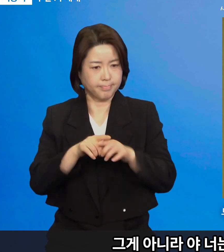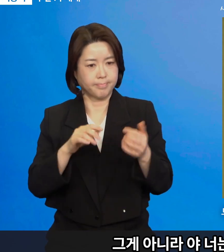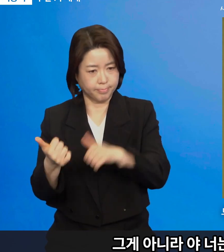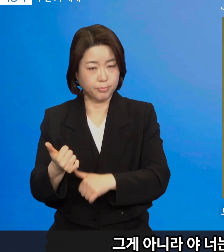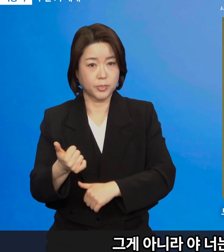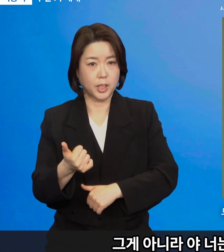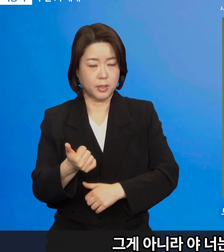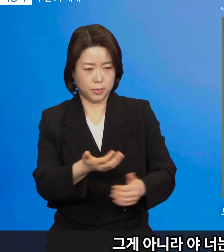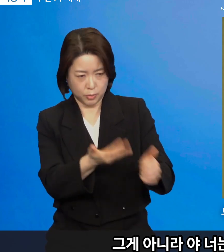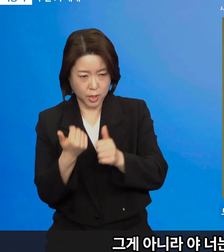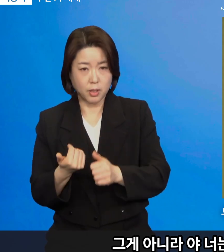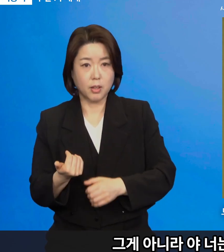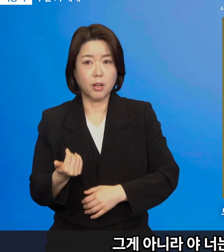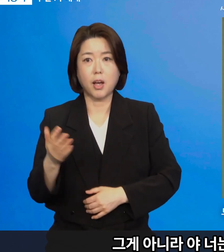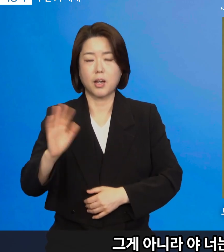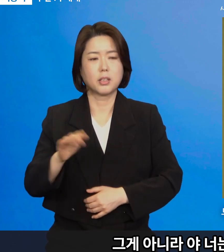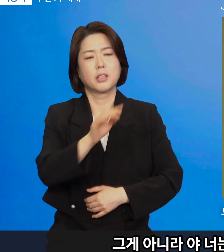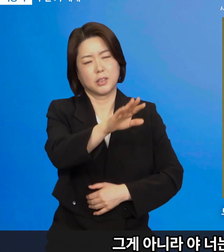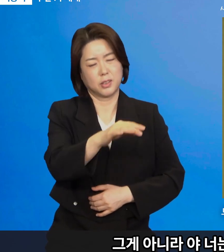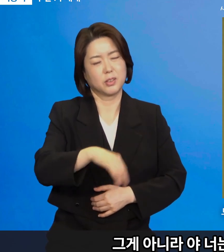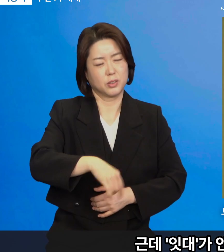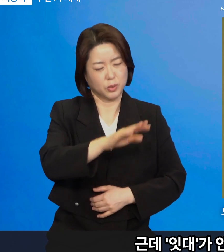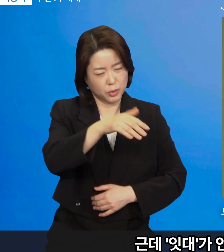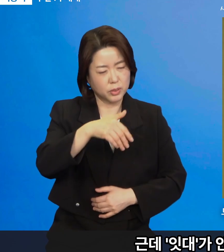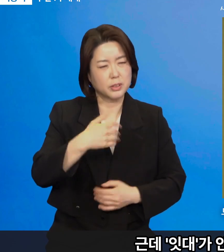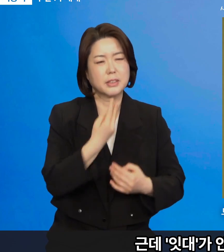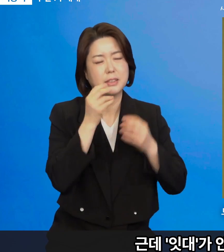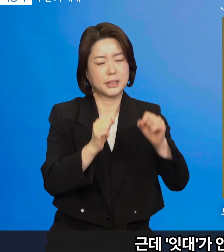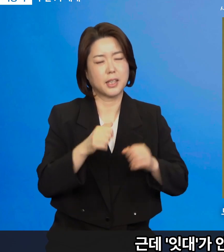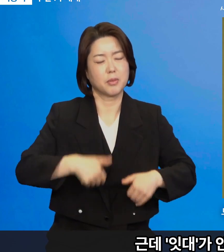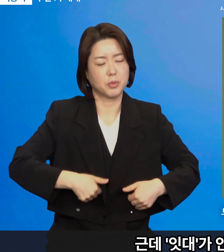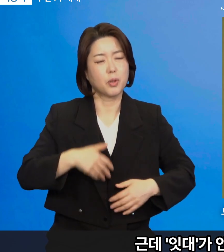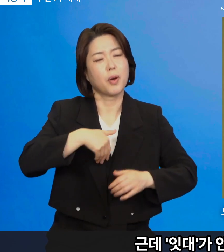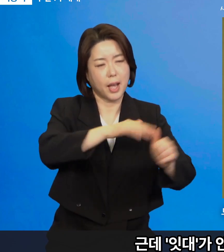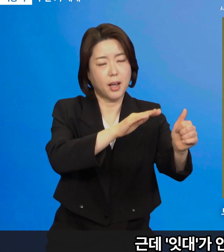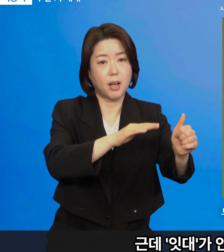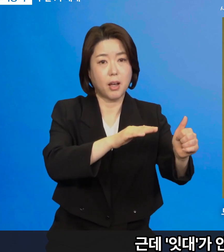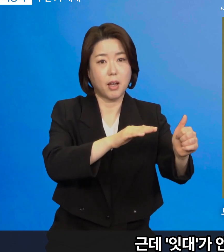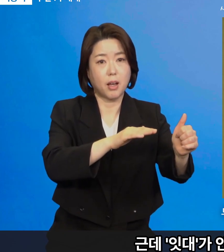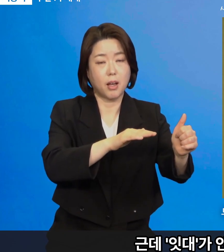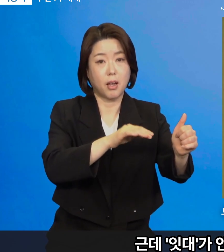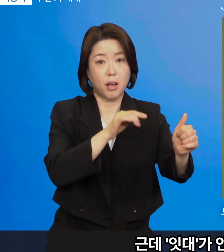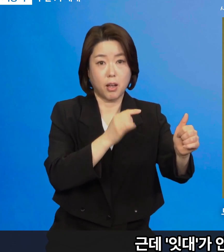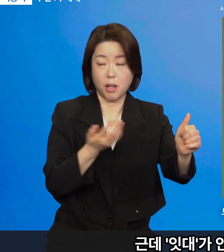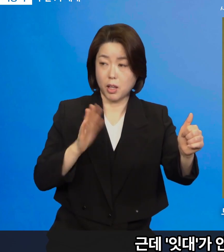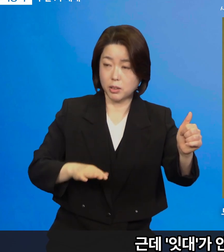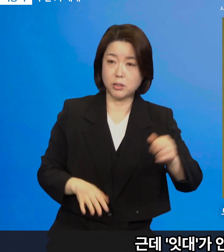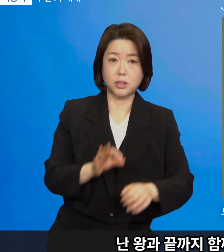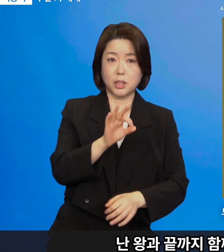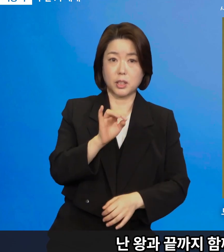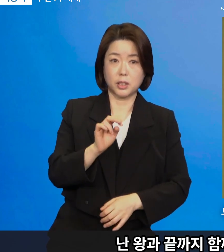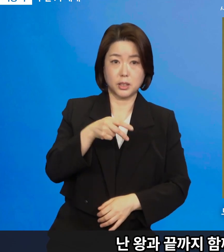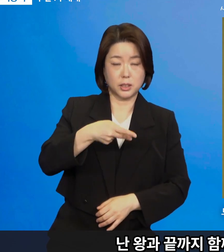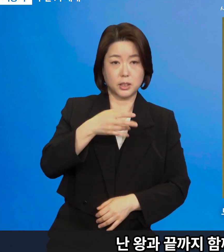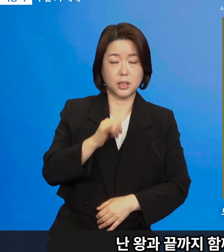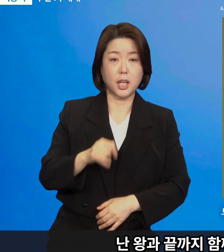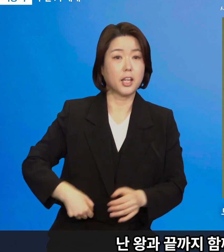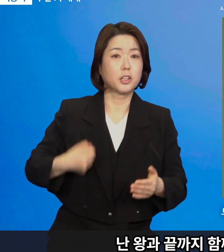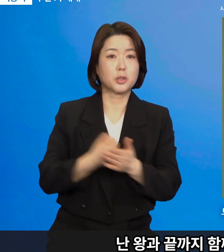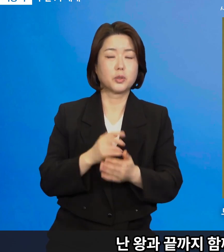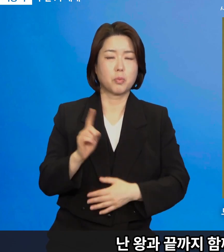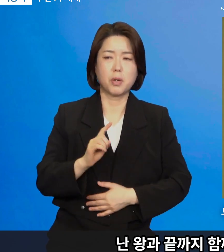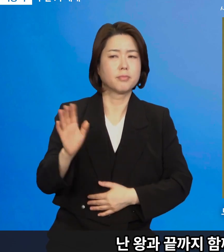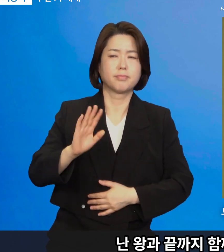아니라 야, 너는 살아야 돼. 너 가라. 근데 이때가요, 안 가겠다는 거예요. 난 왕과 끝까지